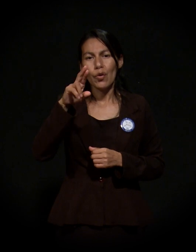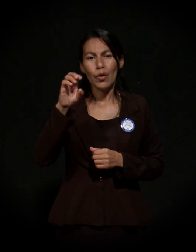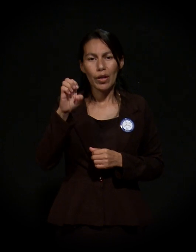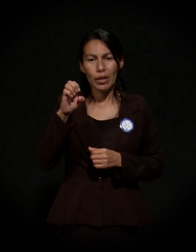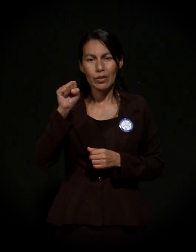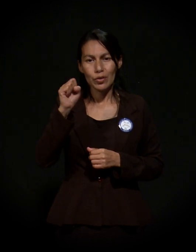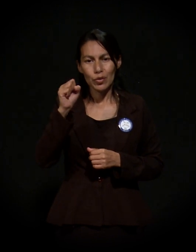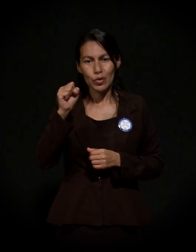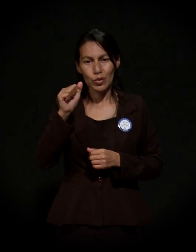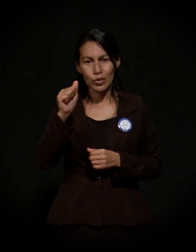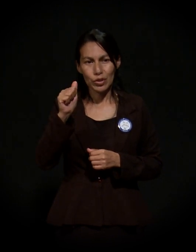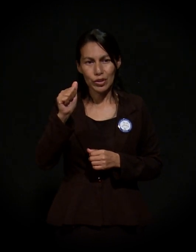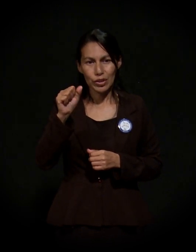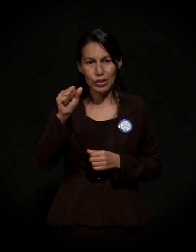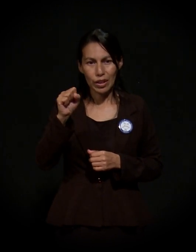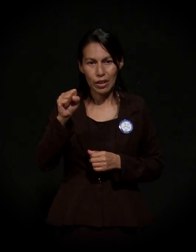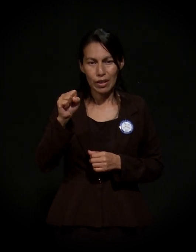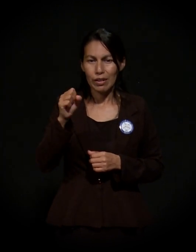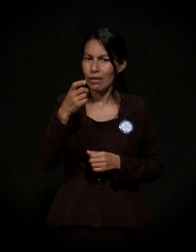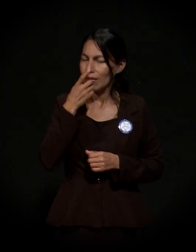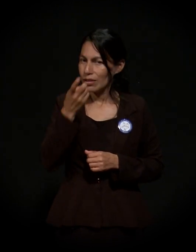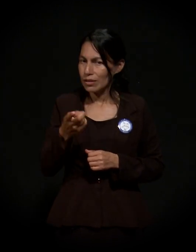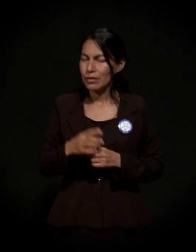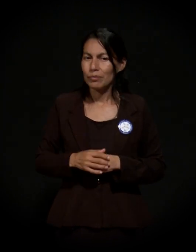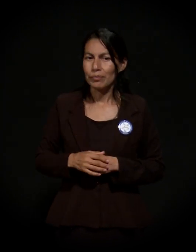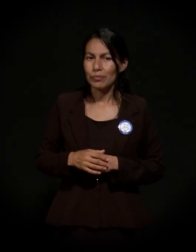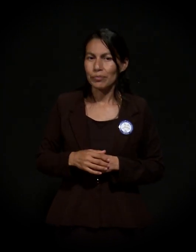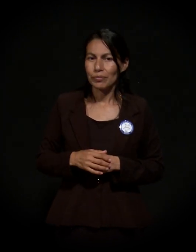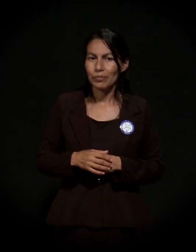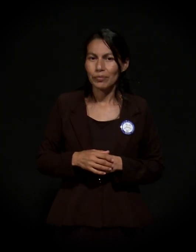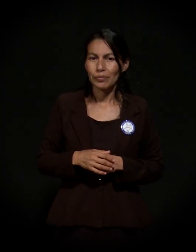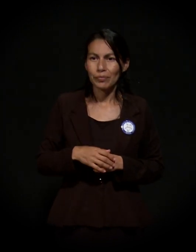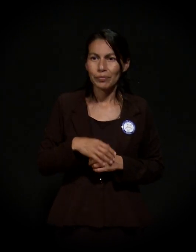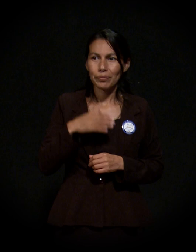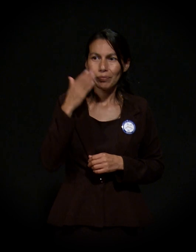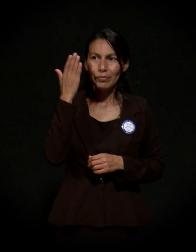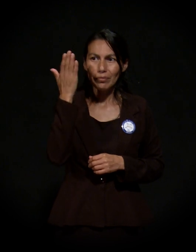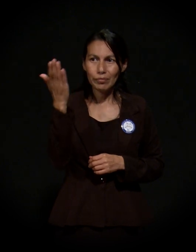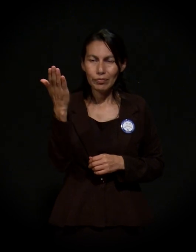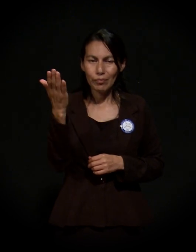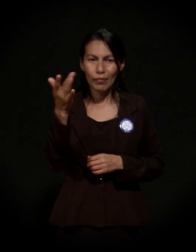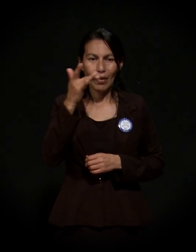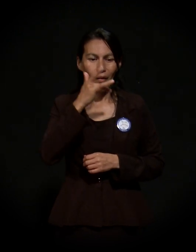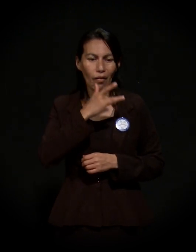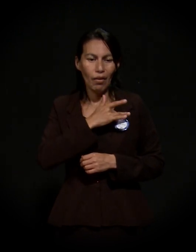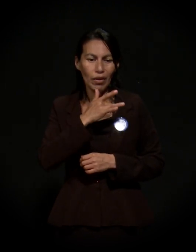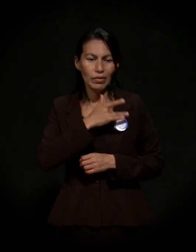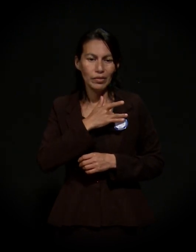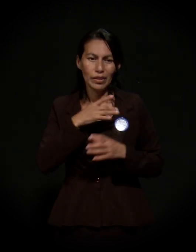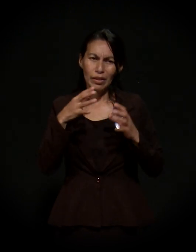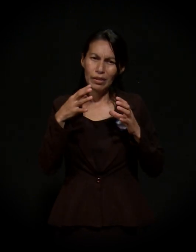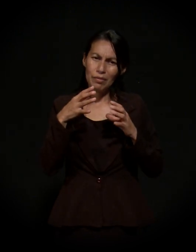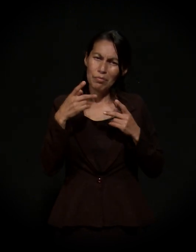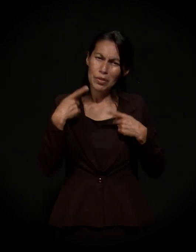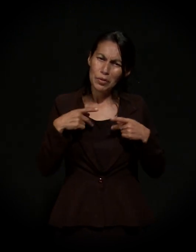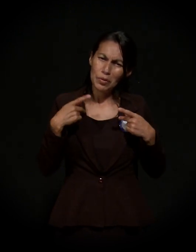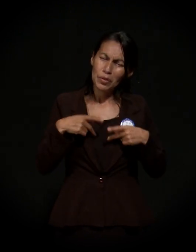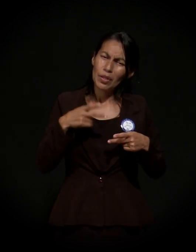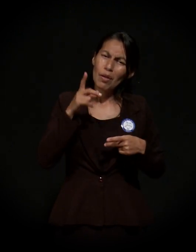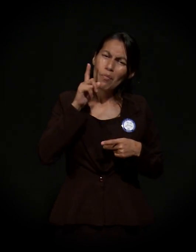Y dice acá que conceda las peticiones que hay en el corazón de todos y